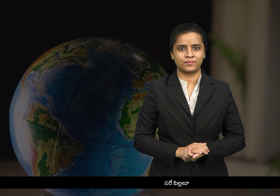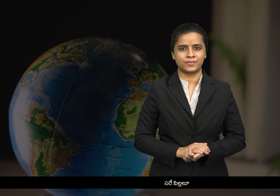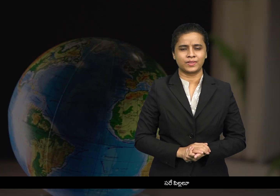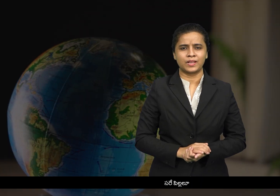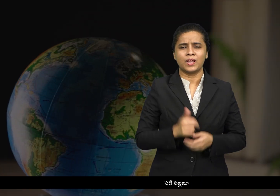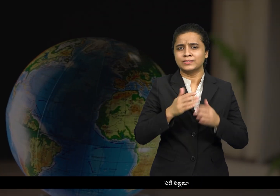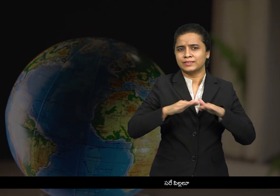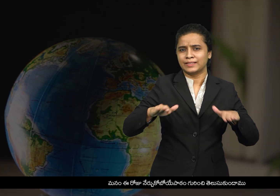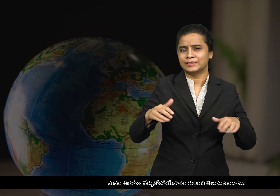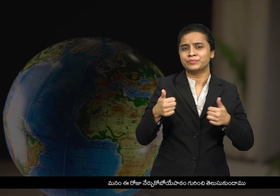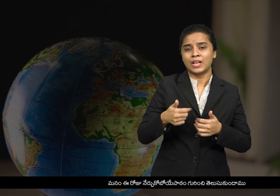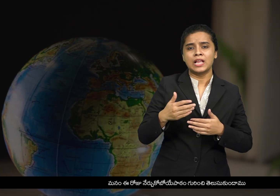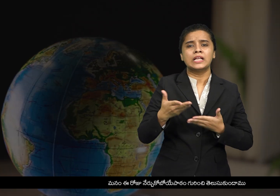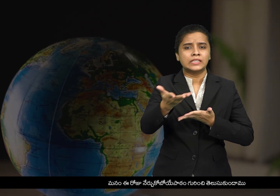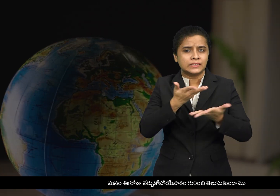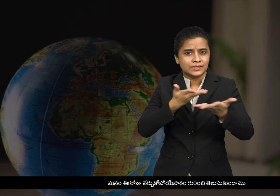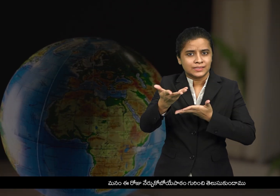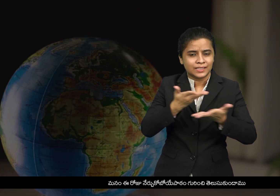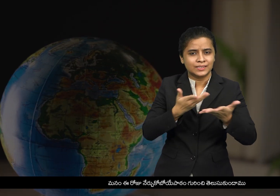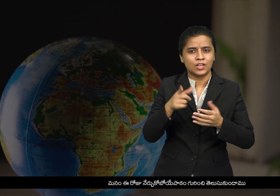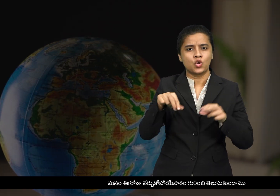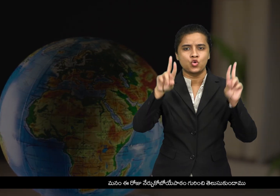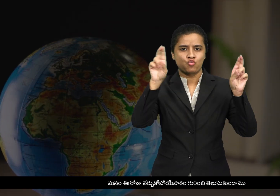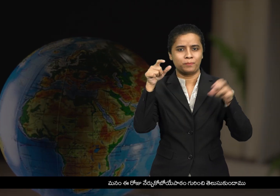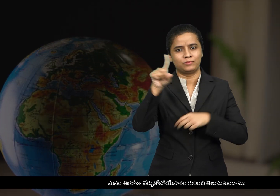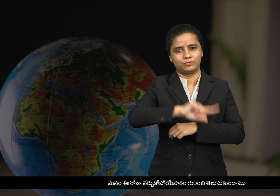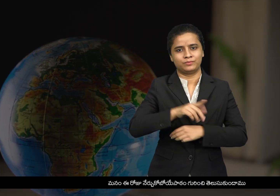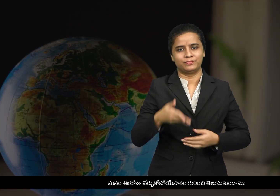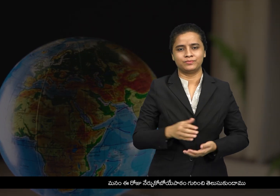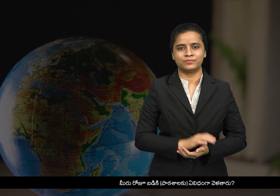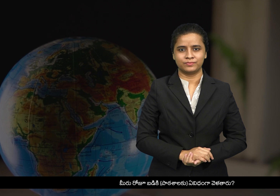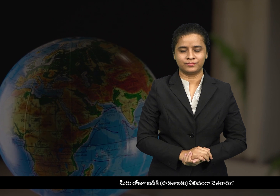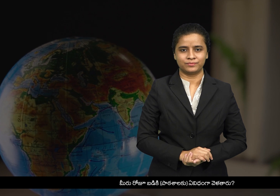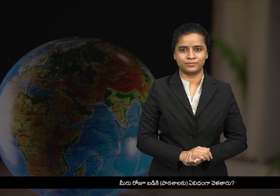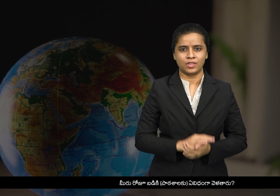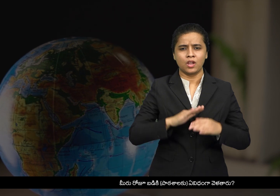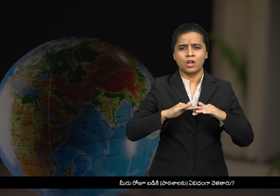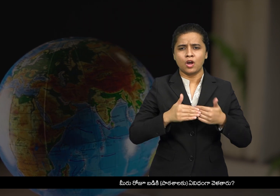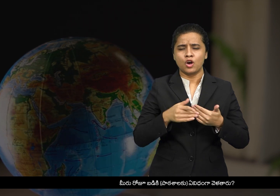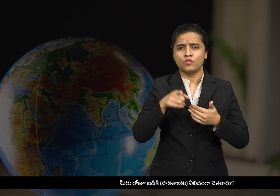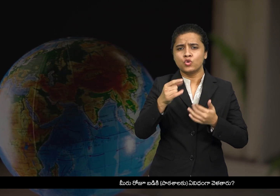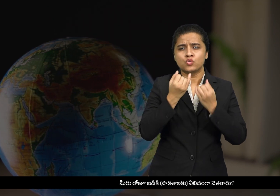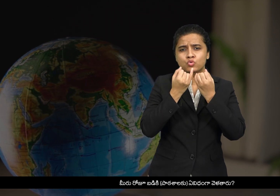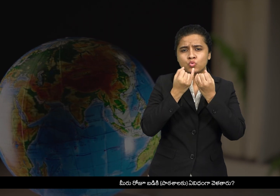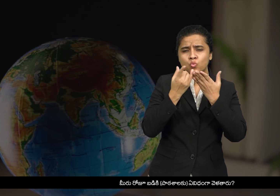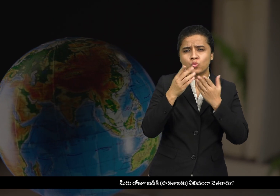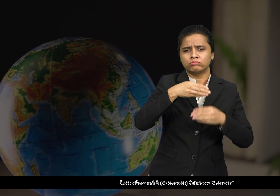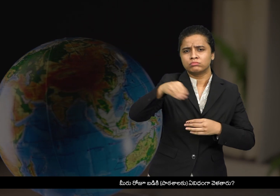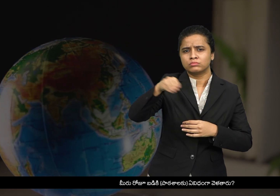సరే పిల్లలు, మనం ఈరోజు నేర్చుకోబోయే పాఠం గురించి తెలుసుకుందాం. మీరు రోజు బడికి ఏ విధంగా వెళ్తారు?